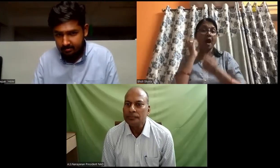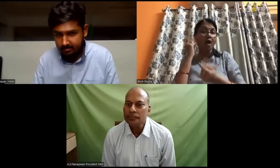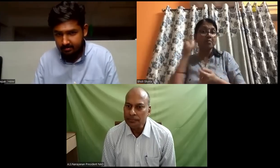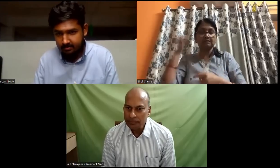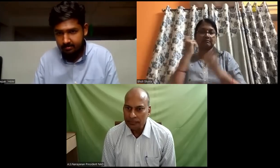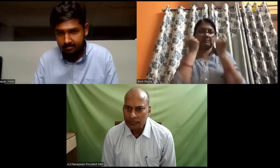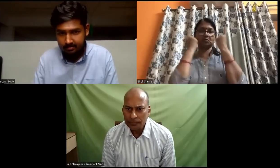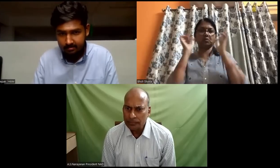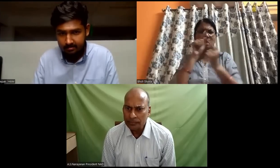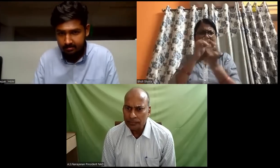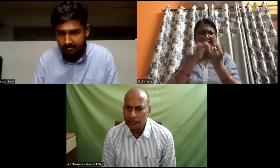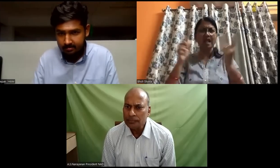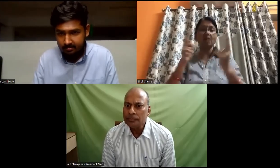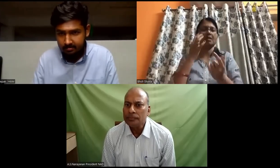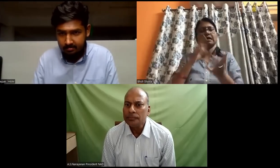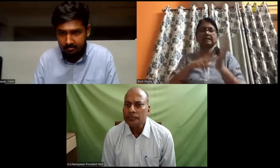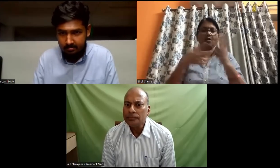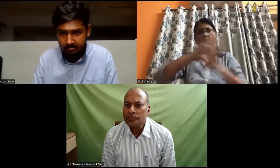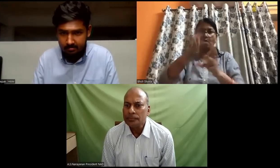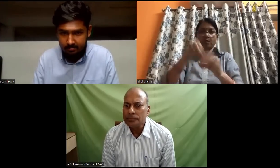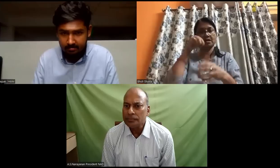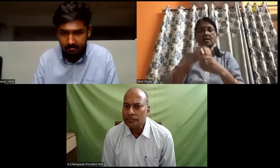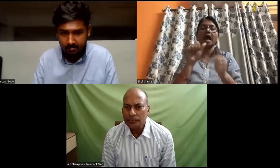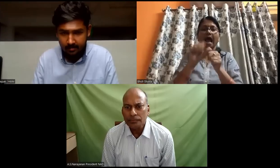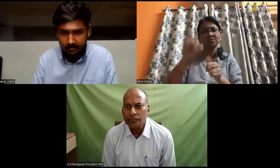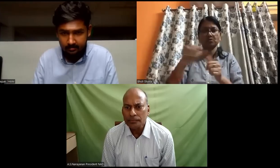में रहेगी ना मछली यार मरती नहीं अगर हम फाउंटेन में